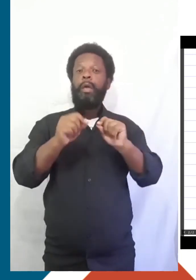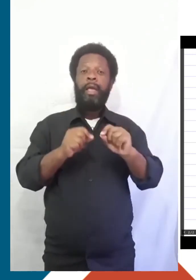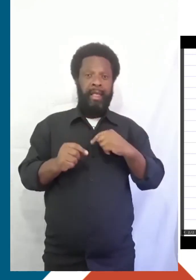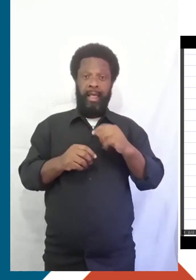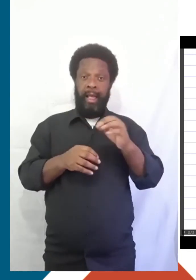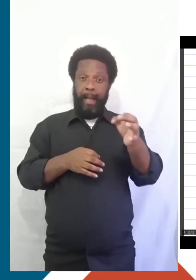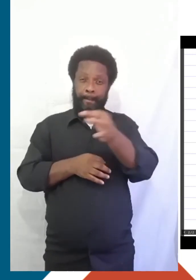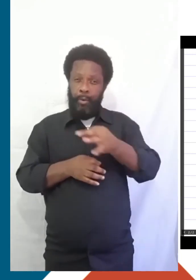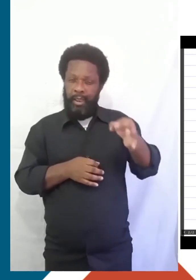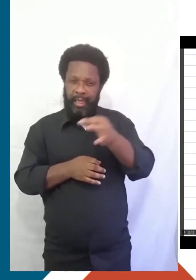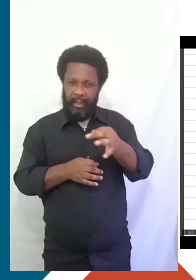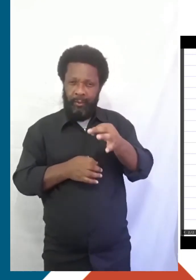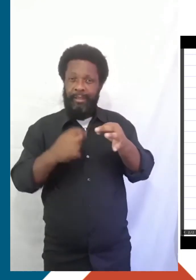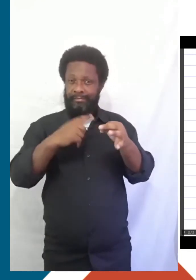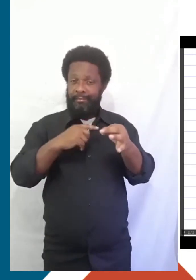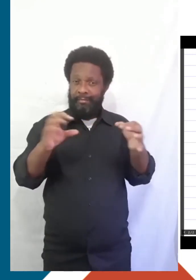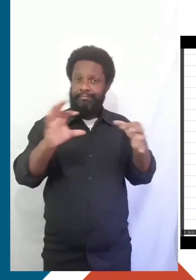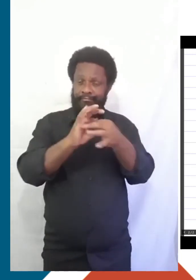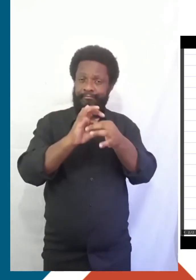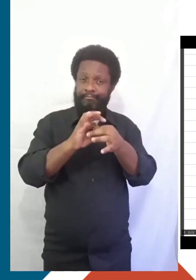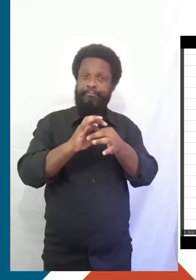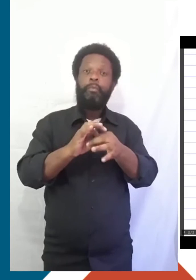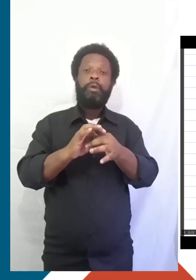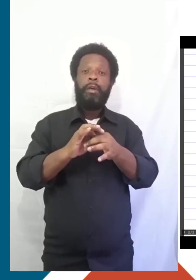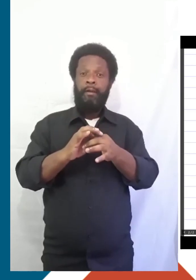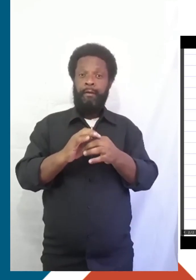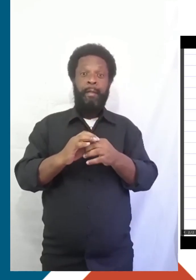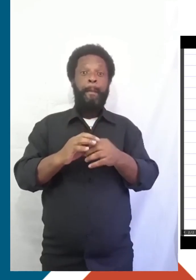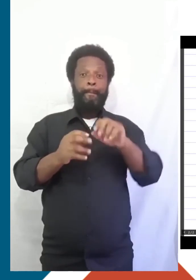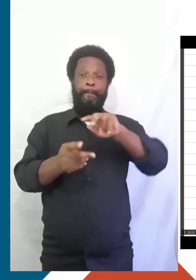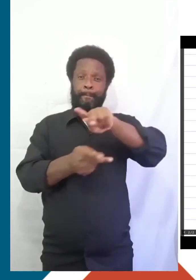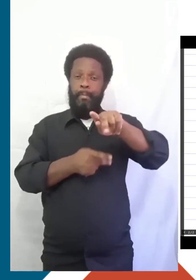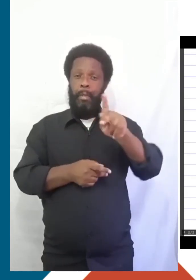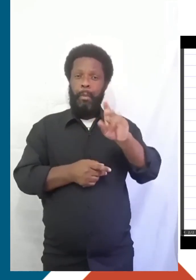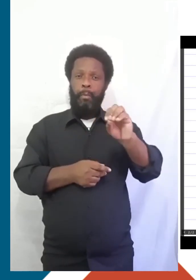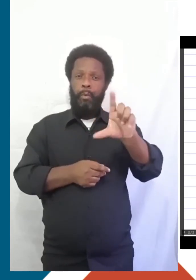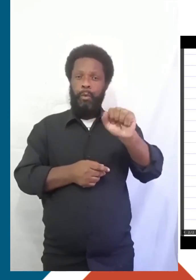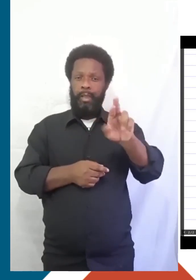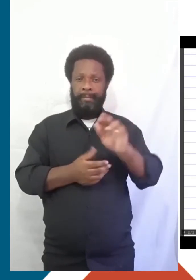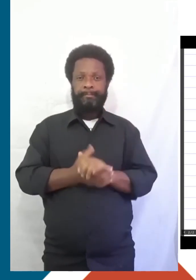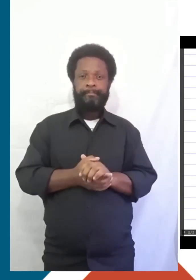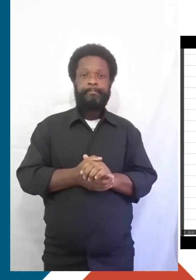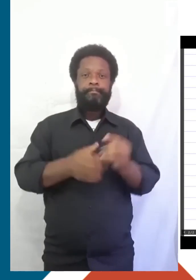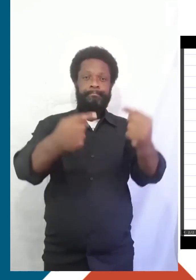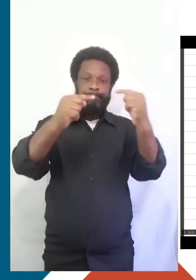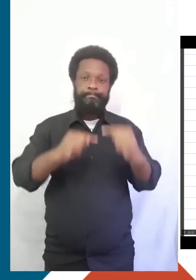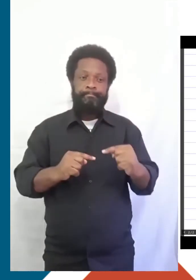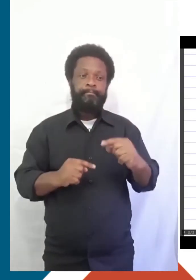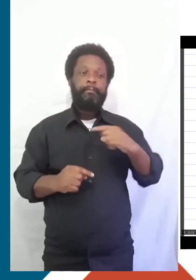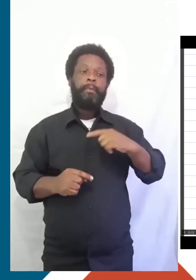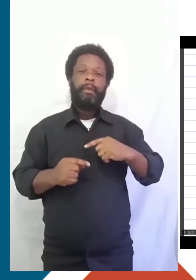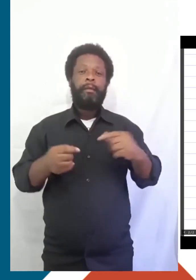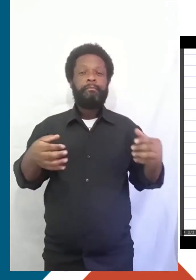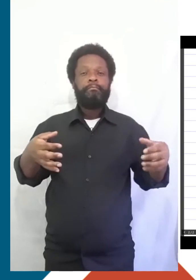polar, o que faz com que a molécula que tenha esse tipo de ligação seja muito polar. E por último,